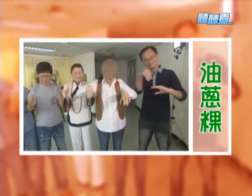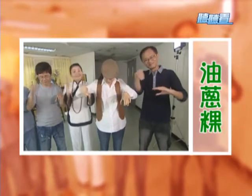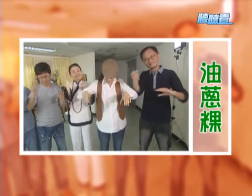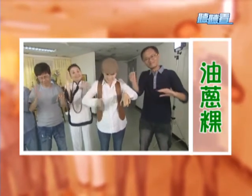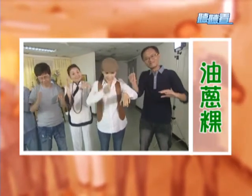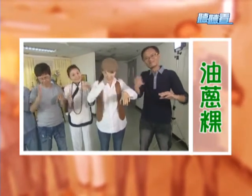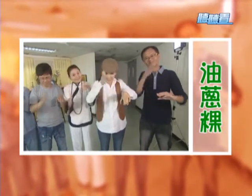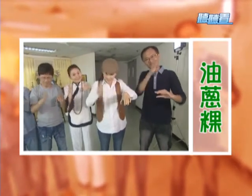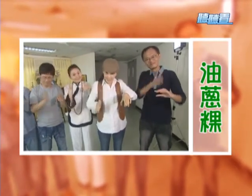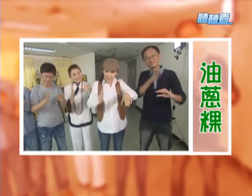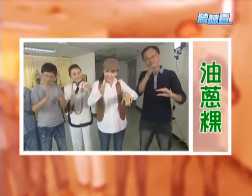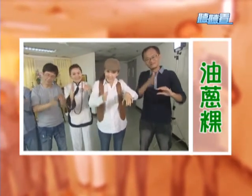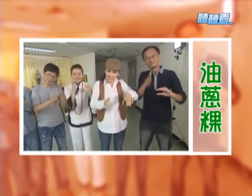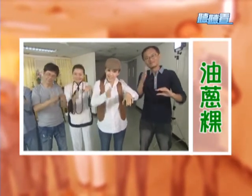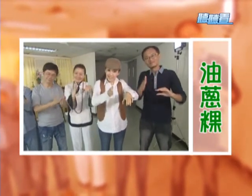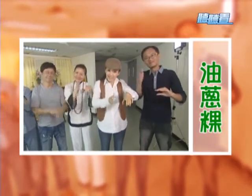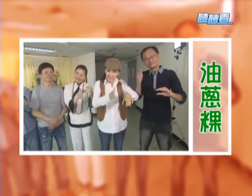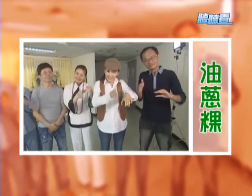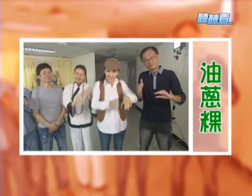葱贵，